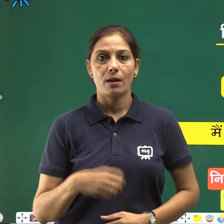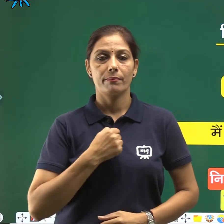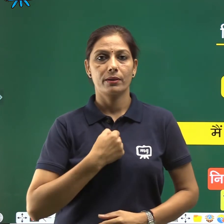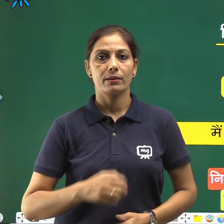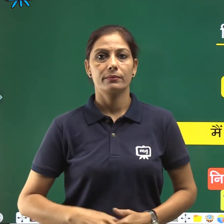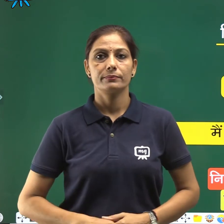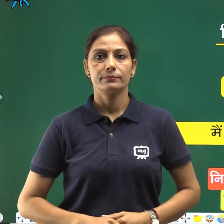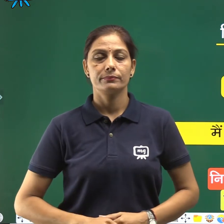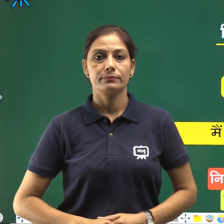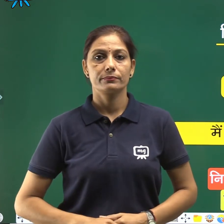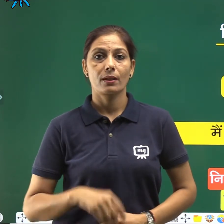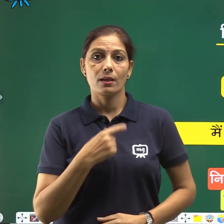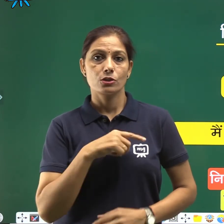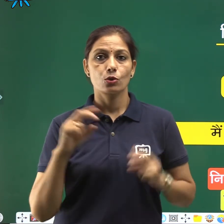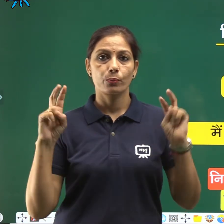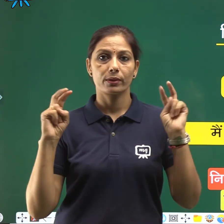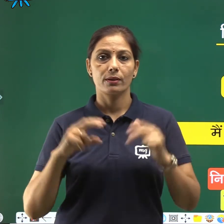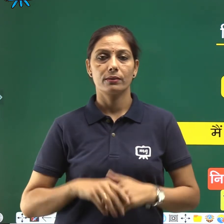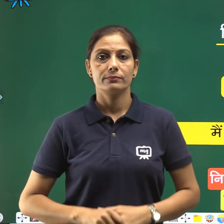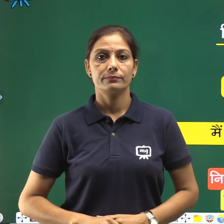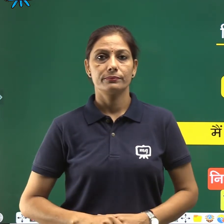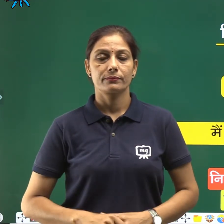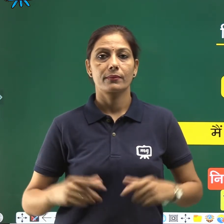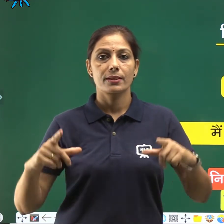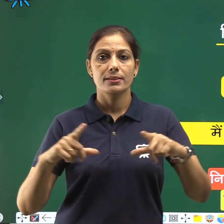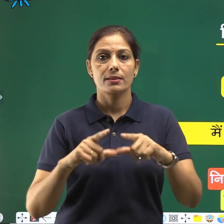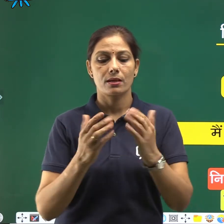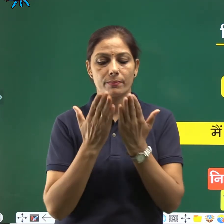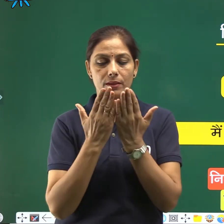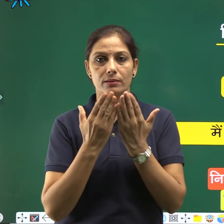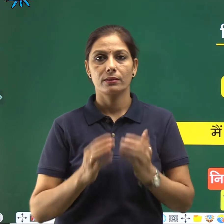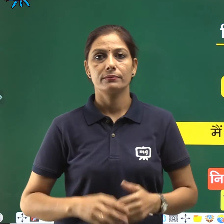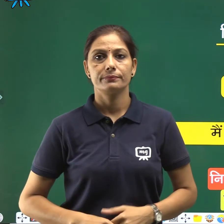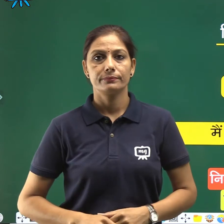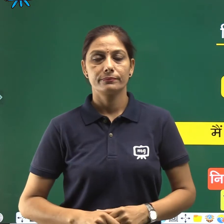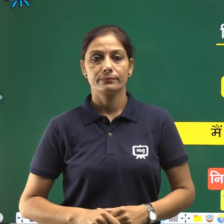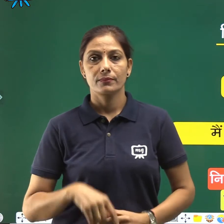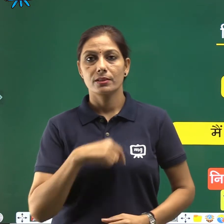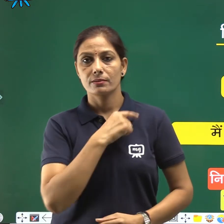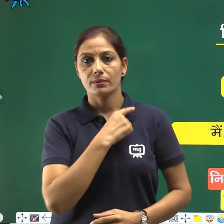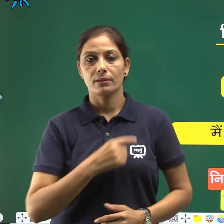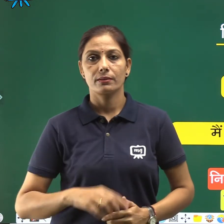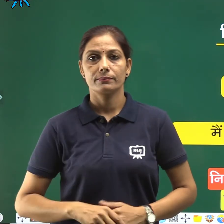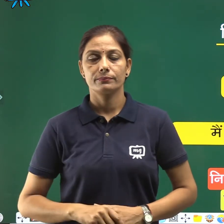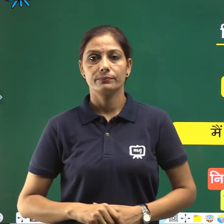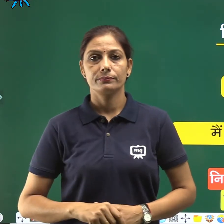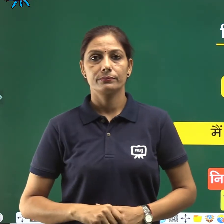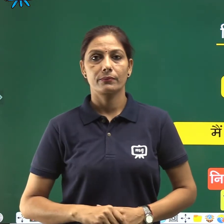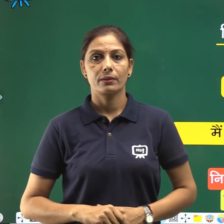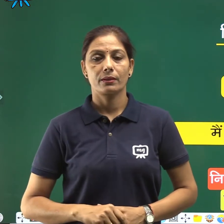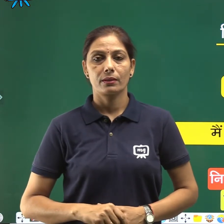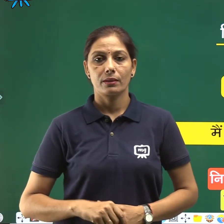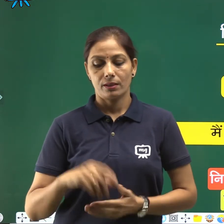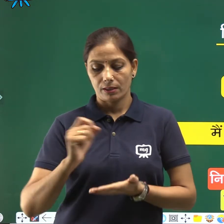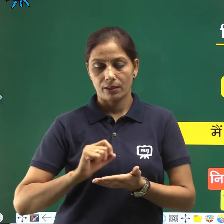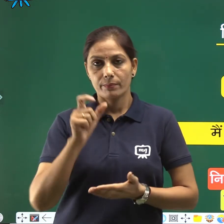हमने इस अध्याय का सार पढ़ा था, जिसमें लेखक